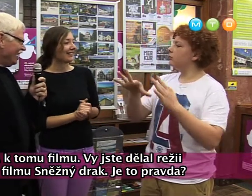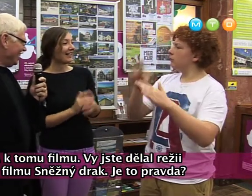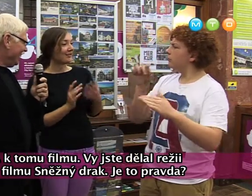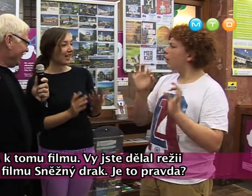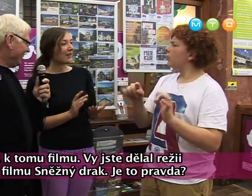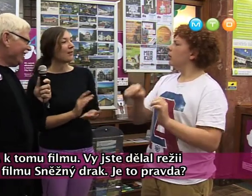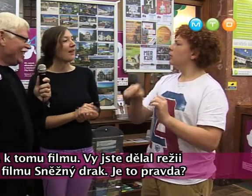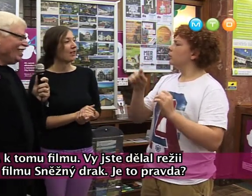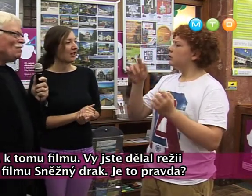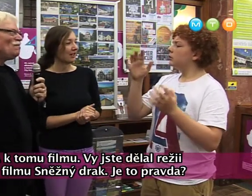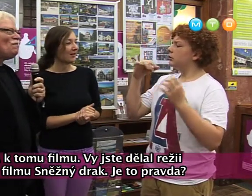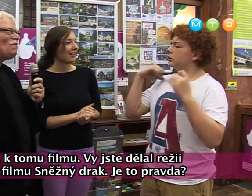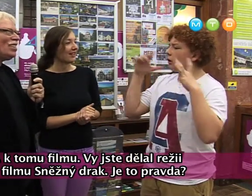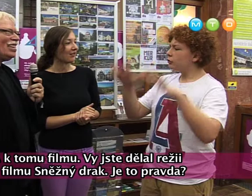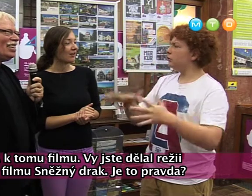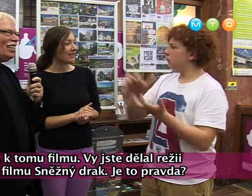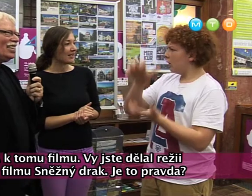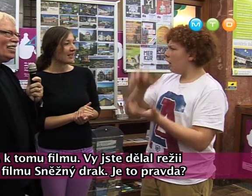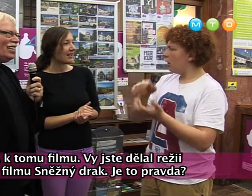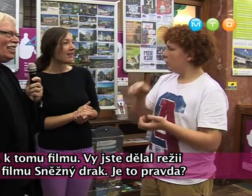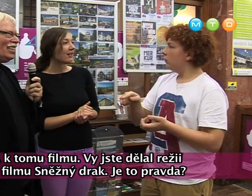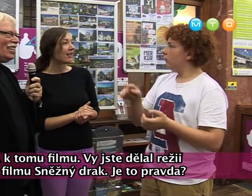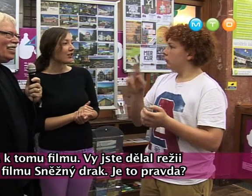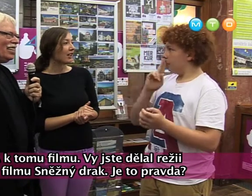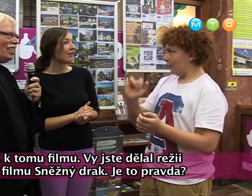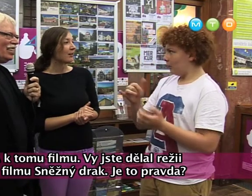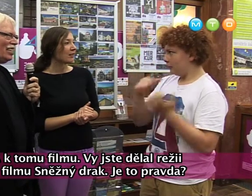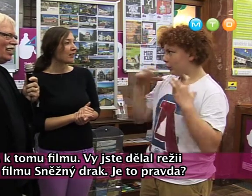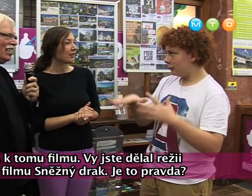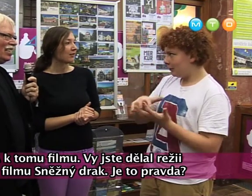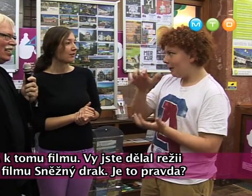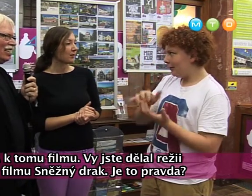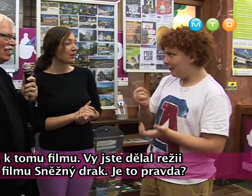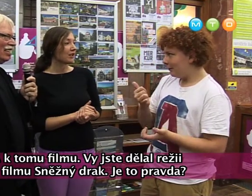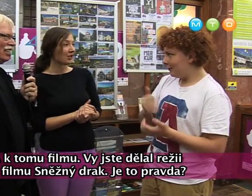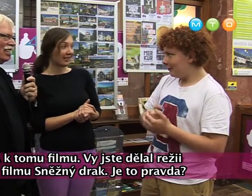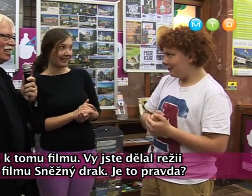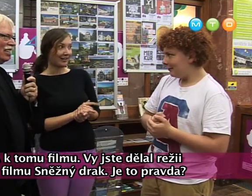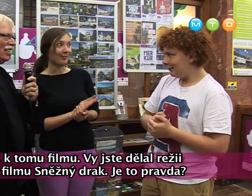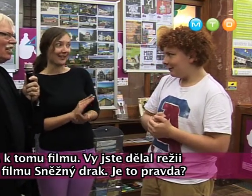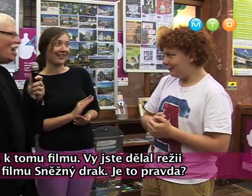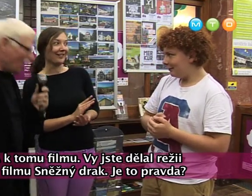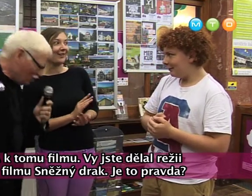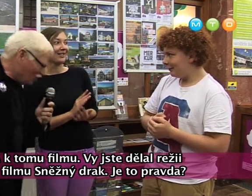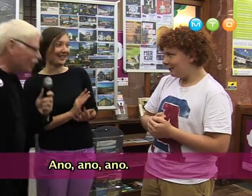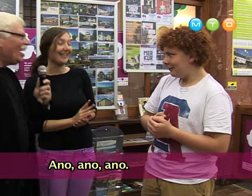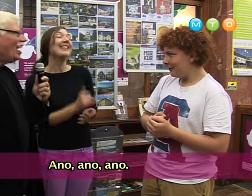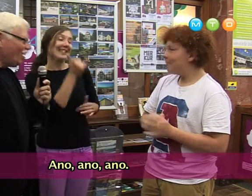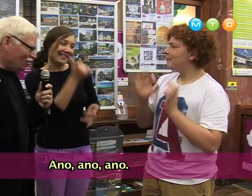A teda v té filmové režii, tak vy vlastně jste dělal režii k filmu Sněžný drak. Je to pravda?